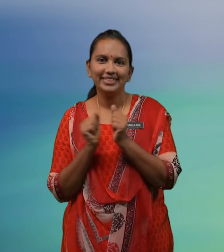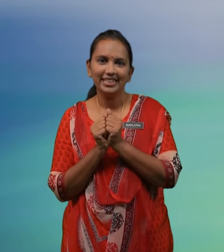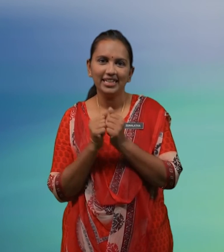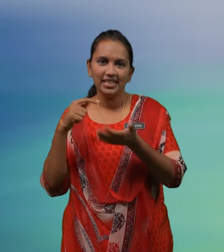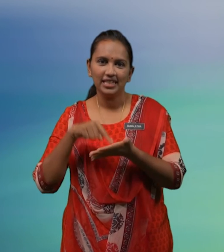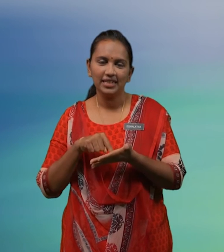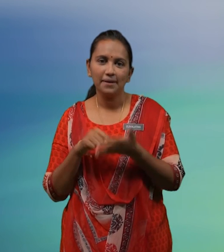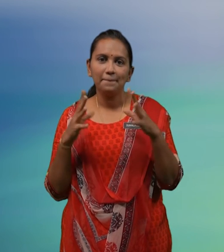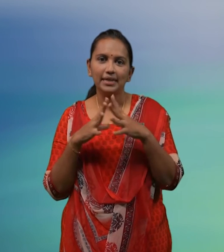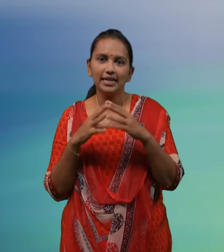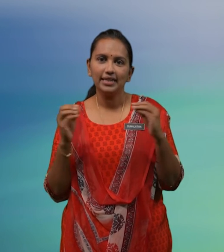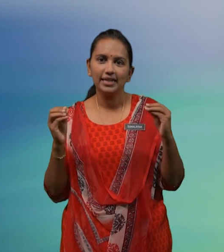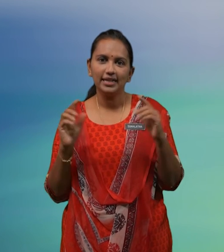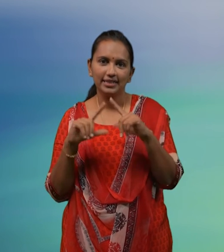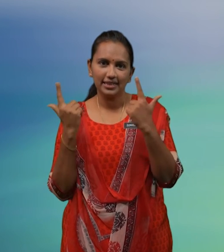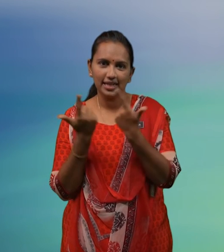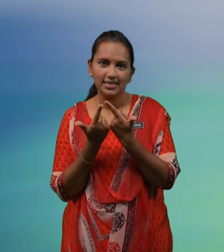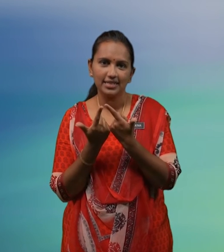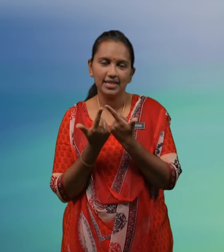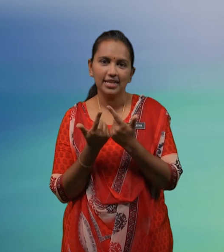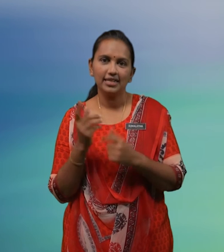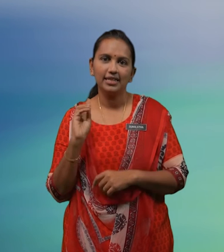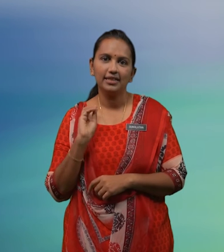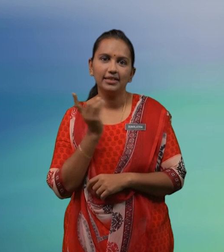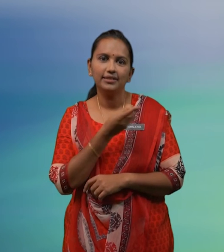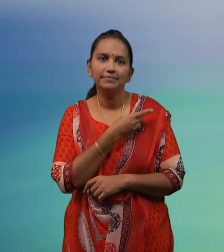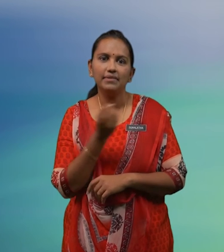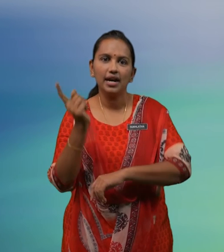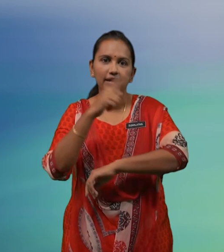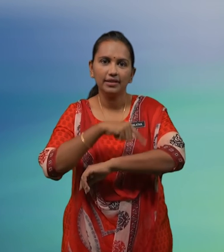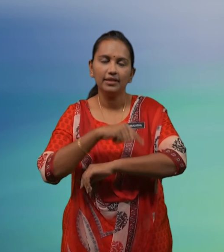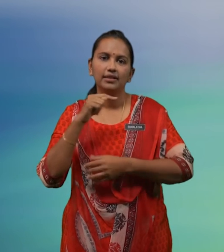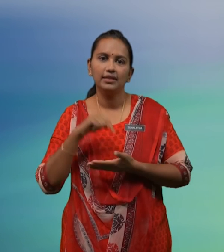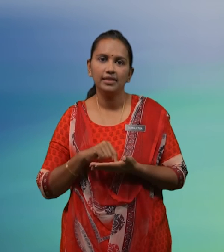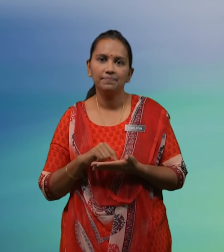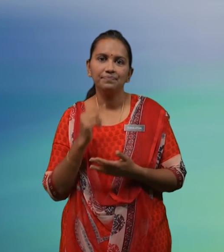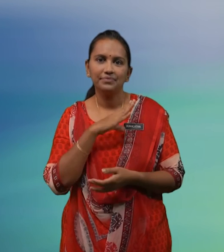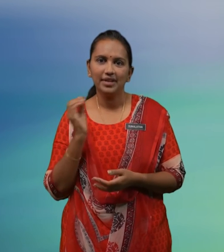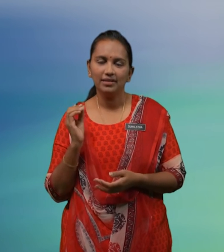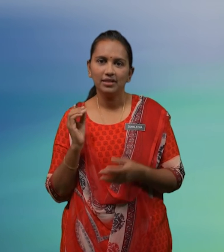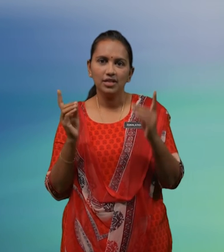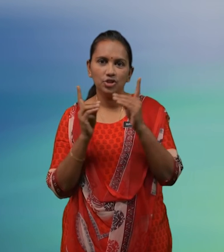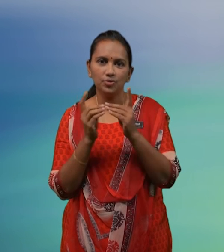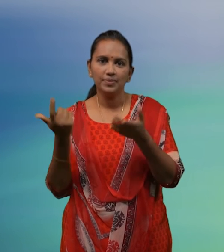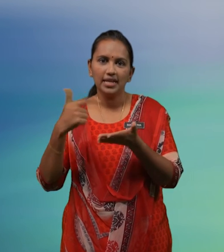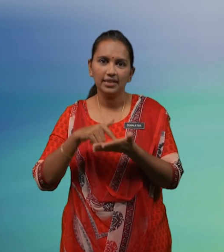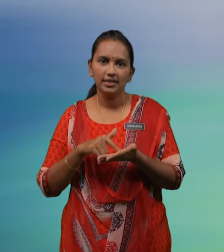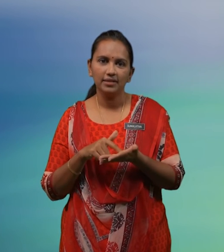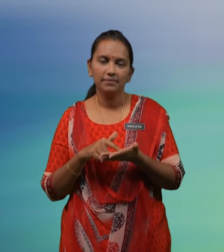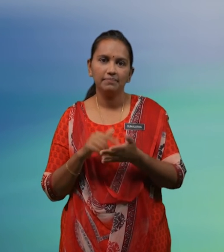Dengan ini berakhirlah kelas kita hari ini dan jumpa lagi